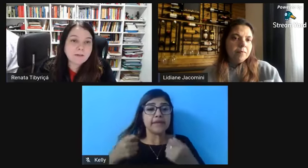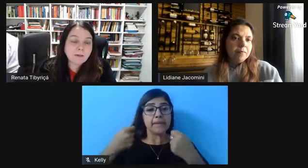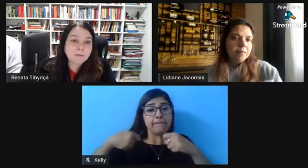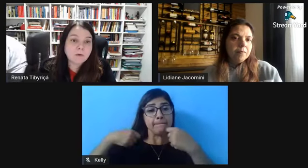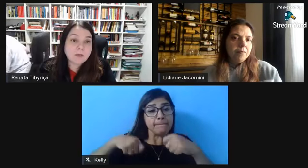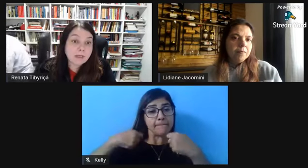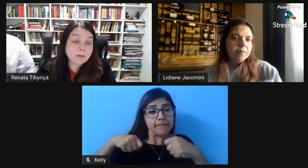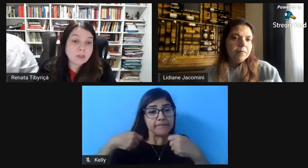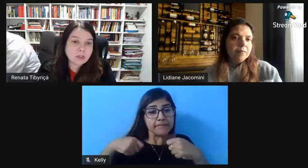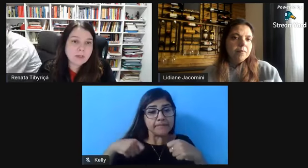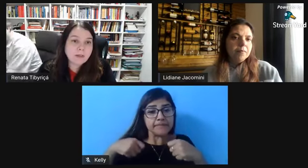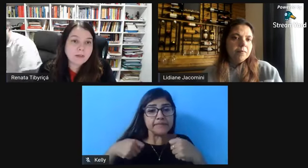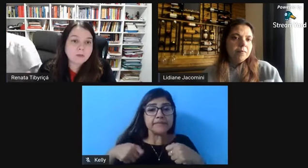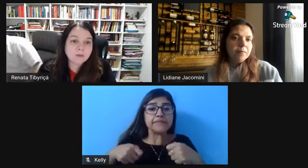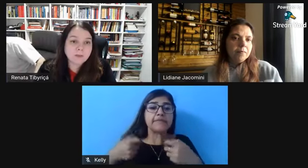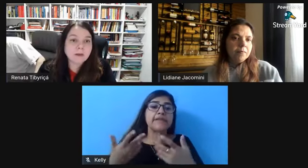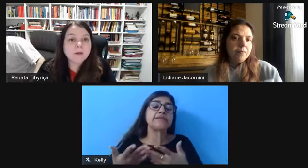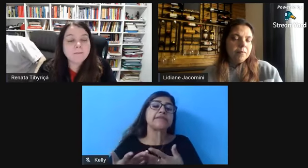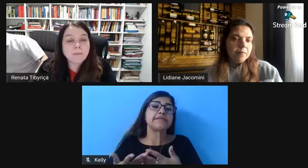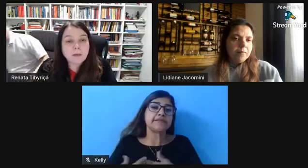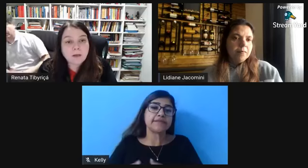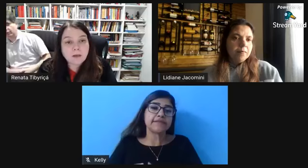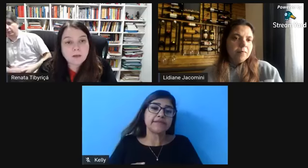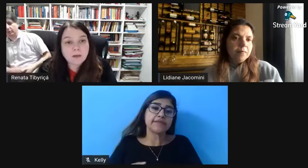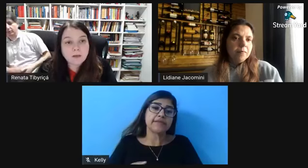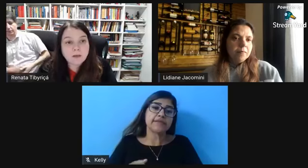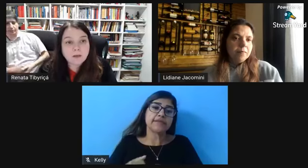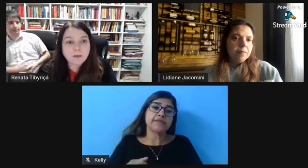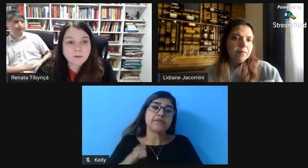precisaria, então, garantir isso, né?